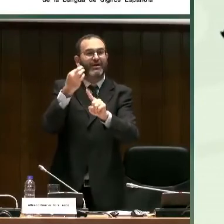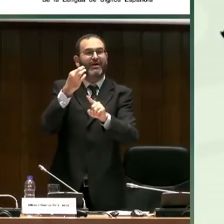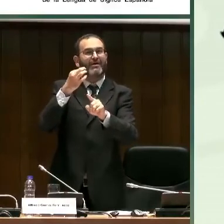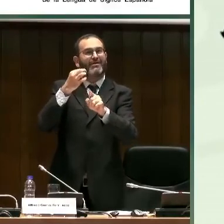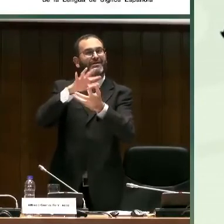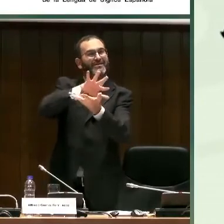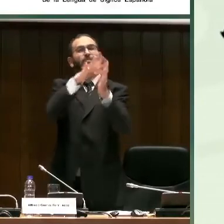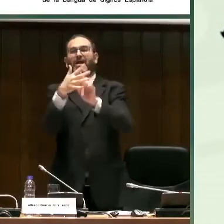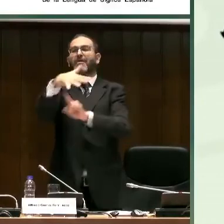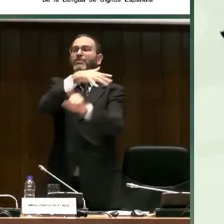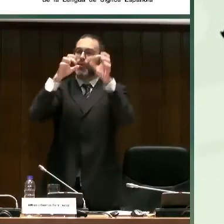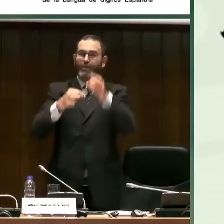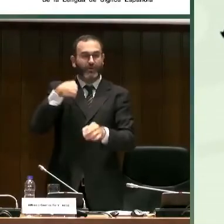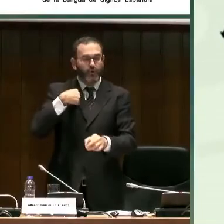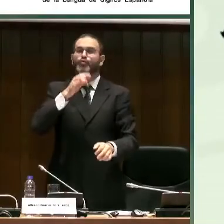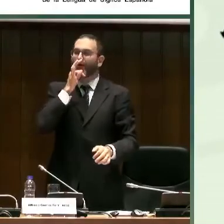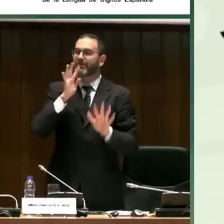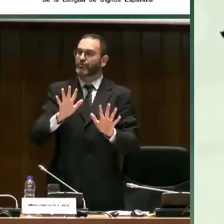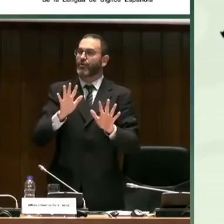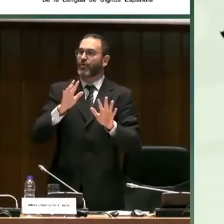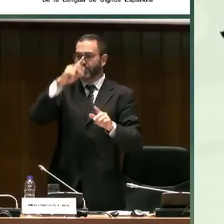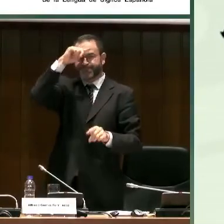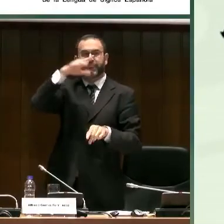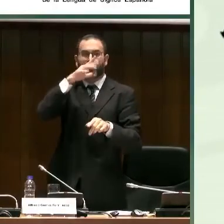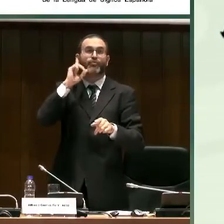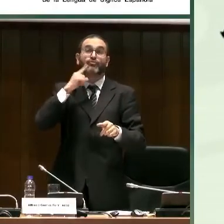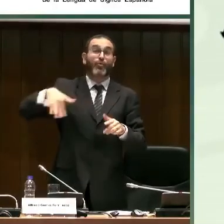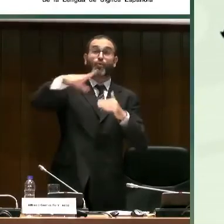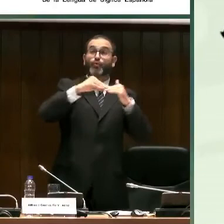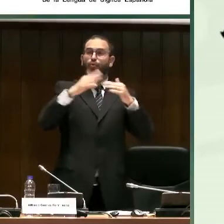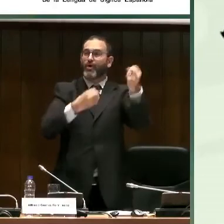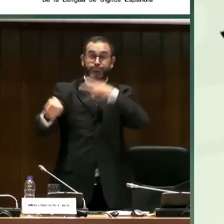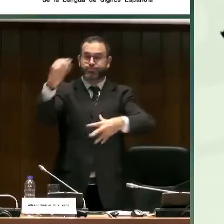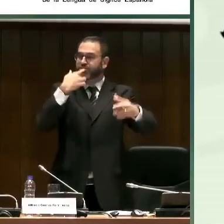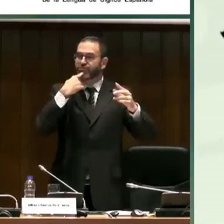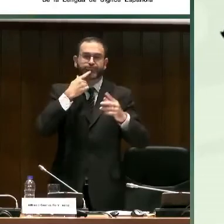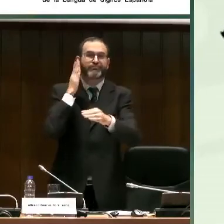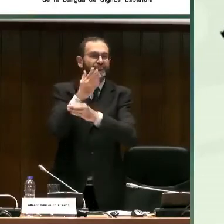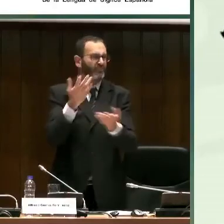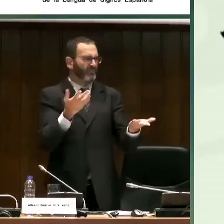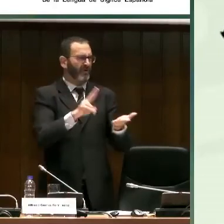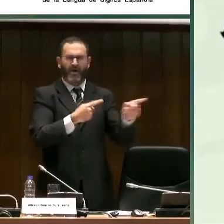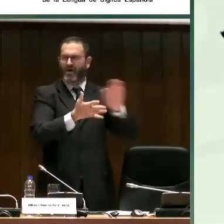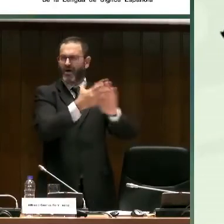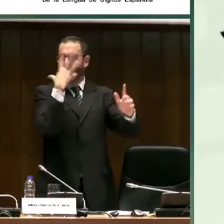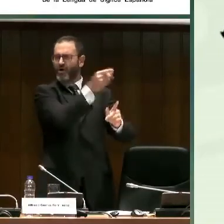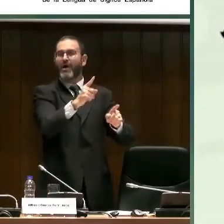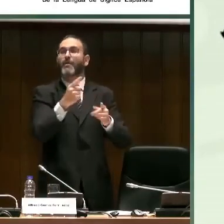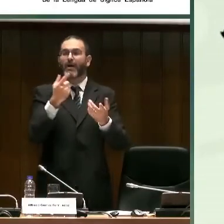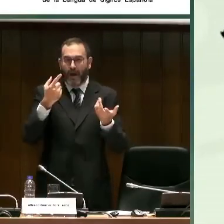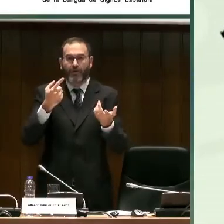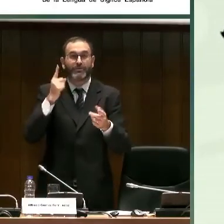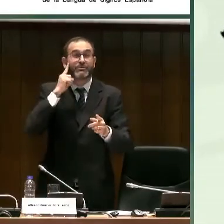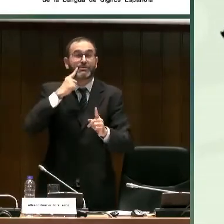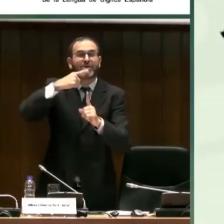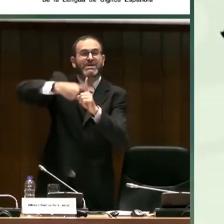intención era dar una lección a esta esfera para que sean conscientes de las barreras que todavía nos encontramos.